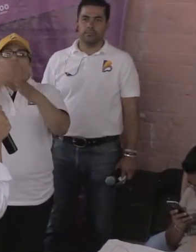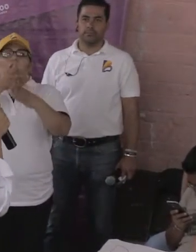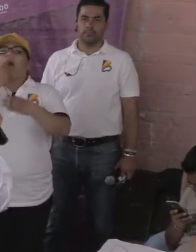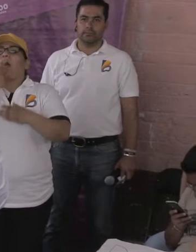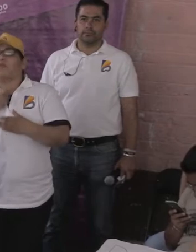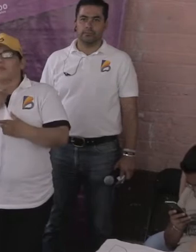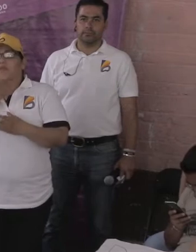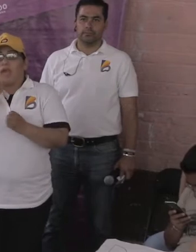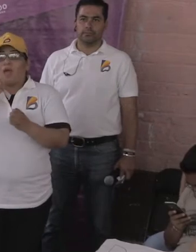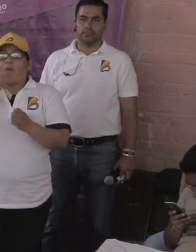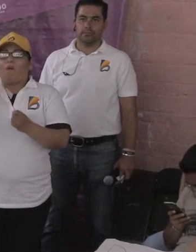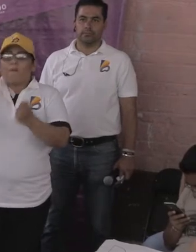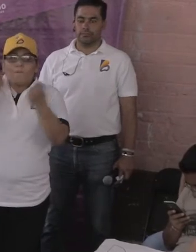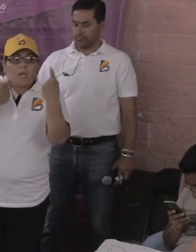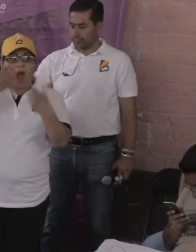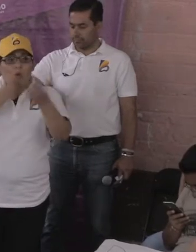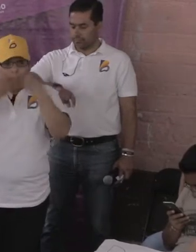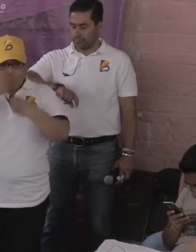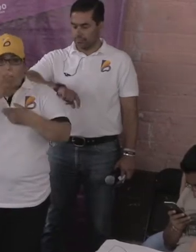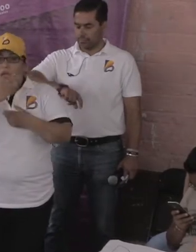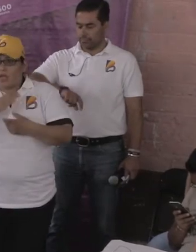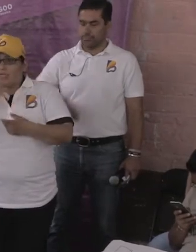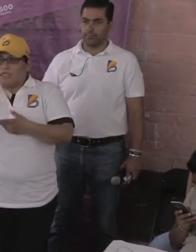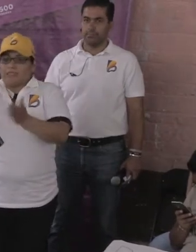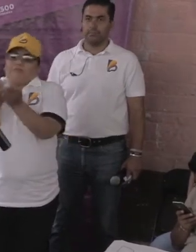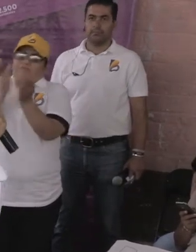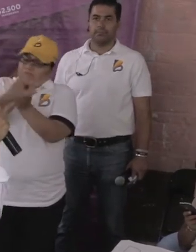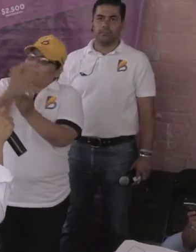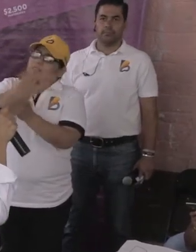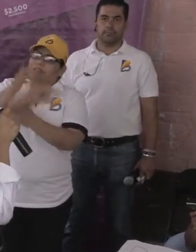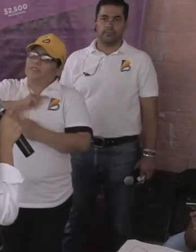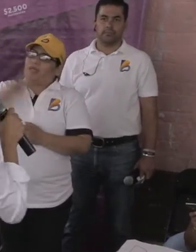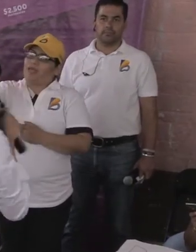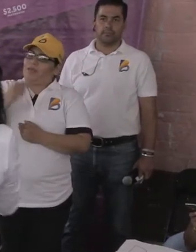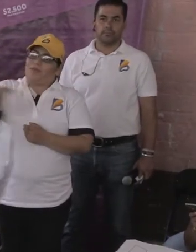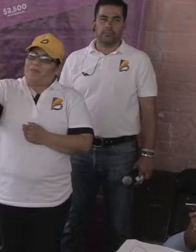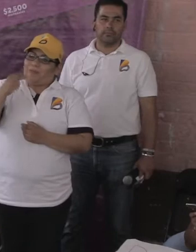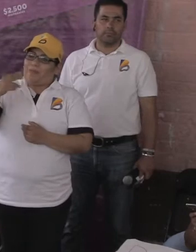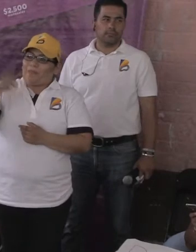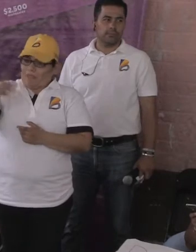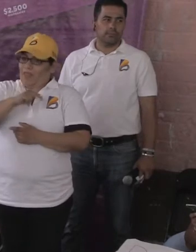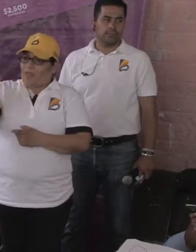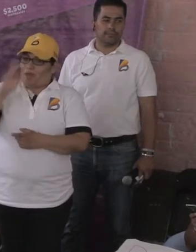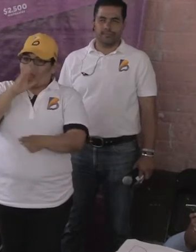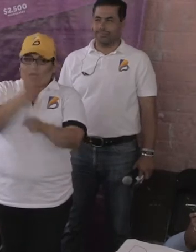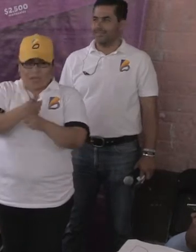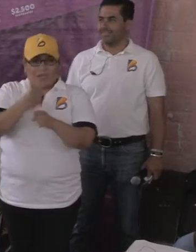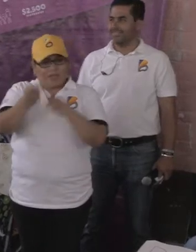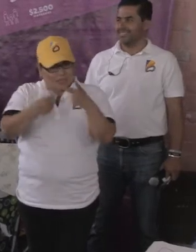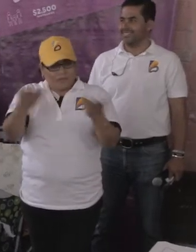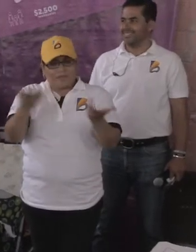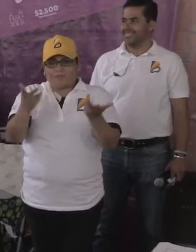desayunos, cuando llegue a haber comidas, cenas, los tamales van a correr por cuenta de ustedes. Eso es lo que nosotros vamos a hacer.